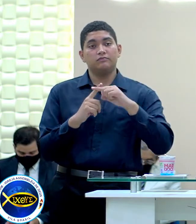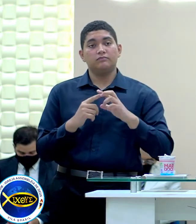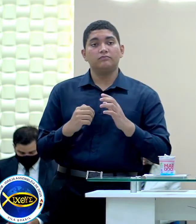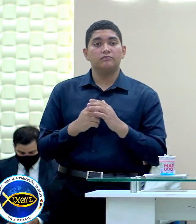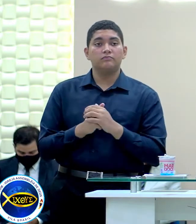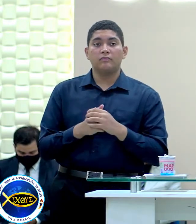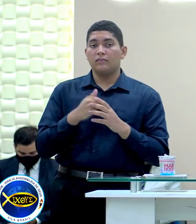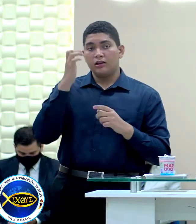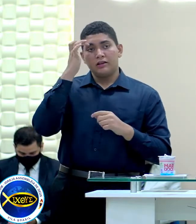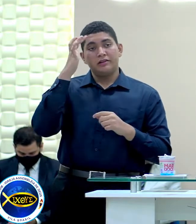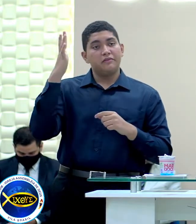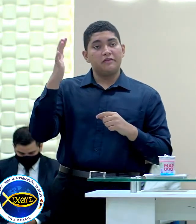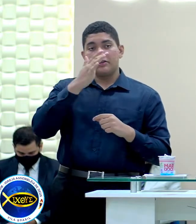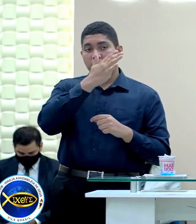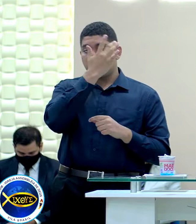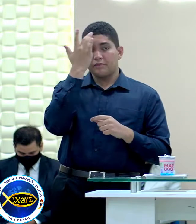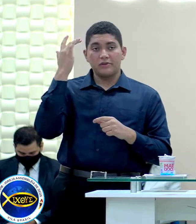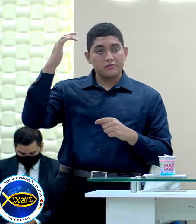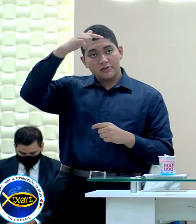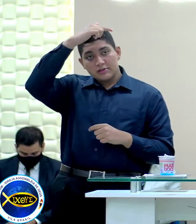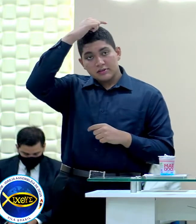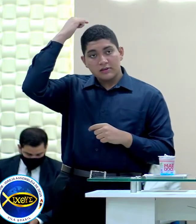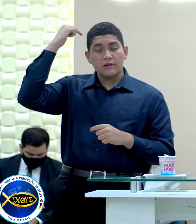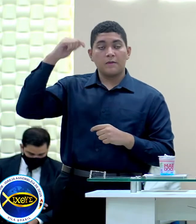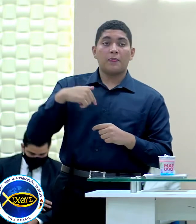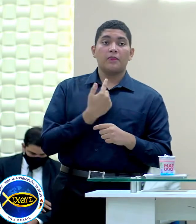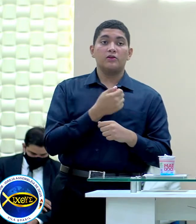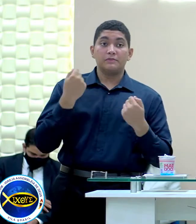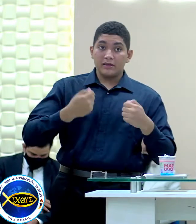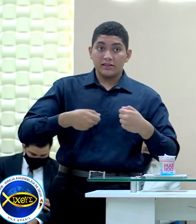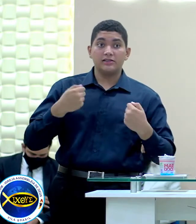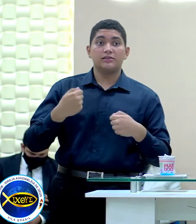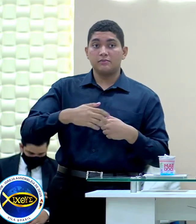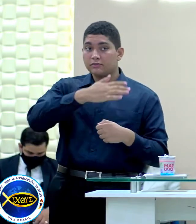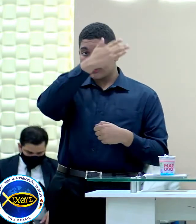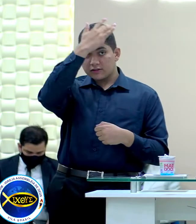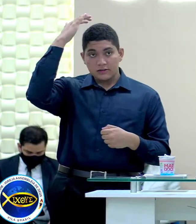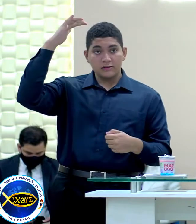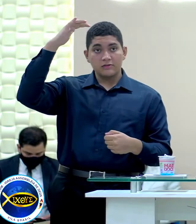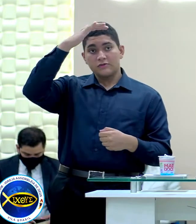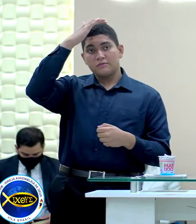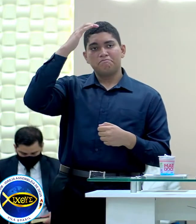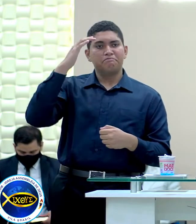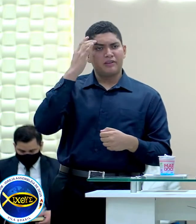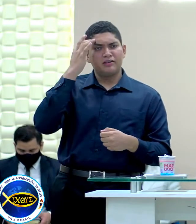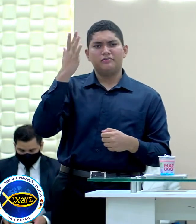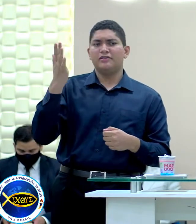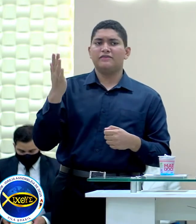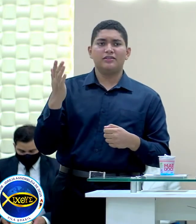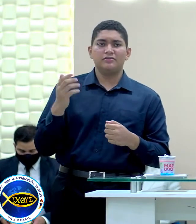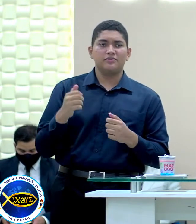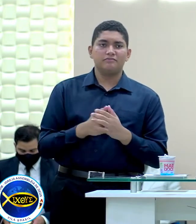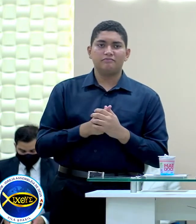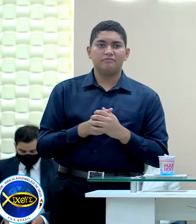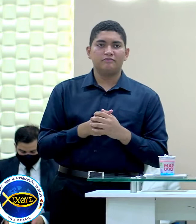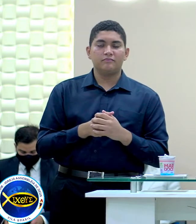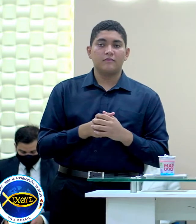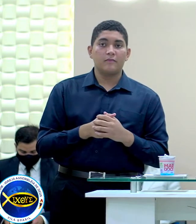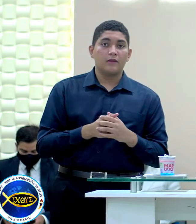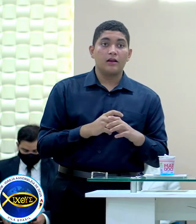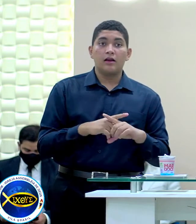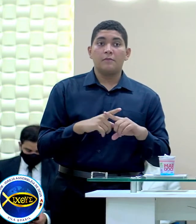Não é fácil ser santo. Precisamos ser santo, mas não é fácil ser santo. Mas como